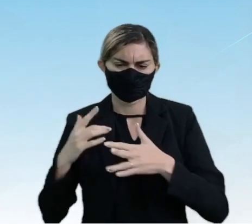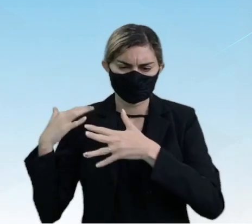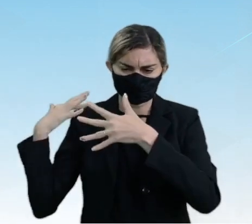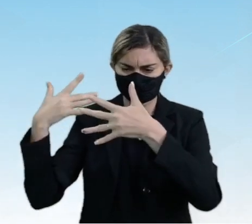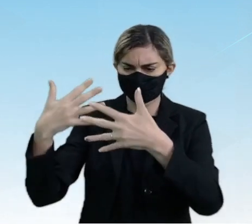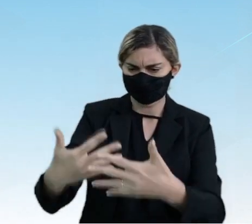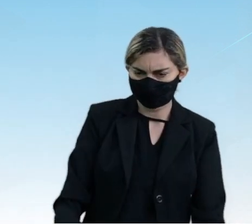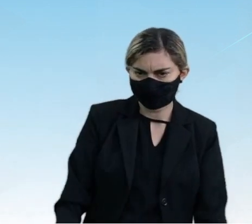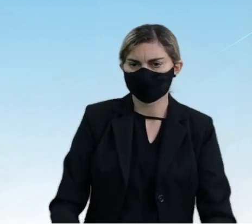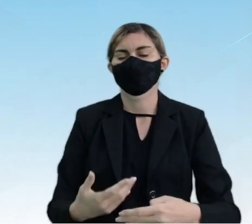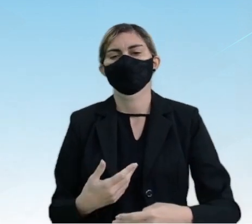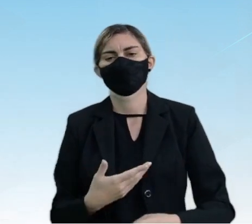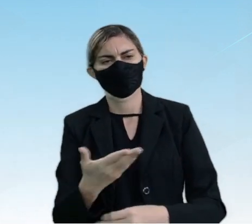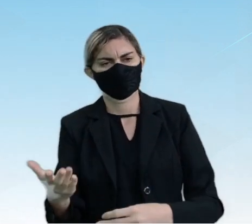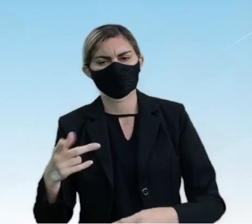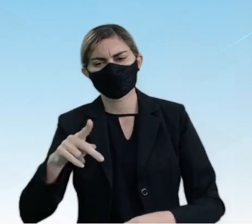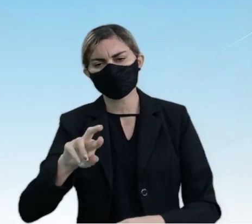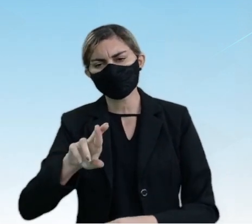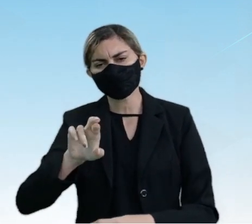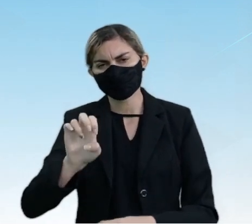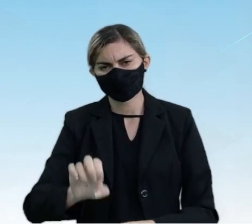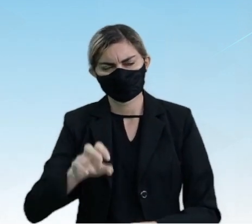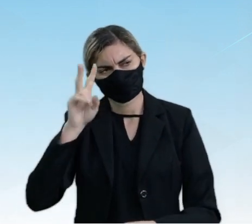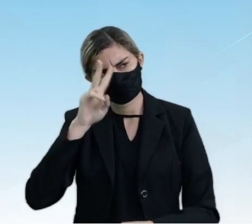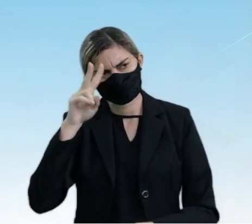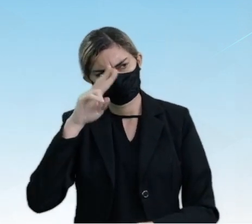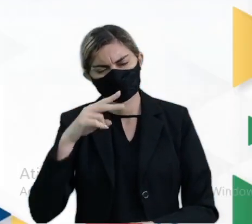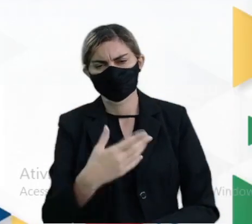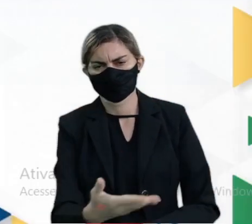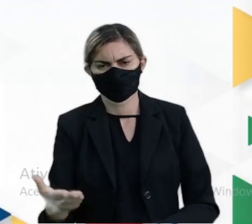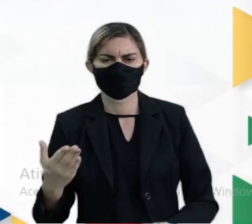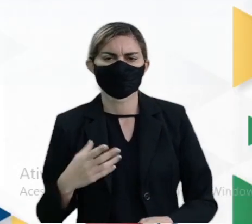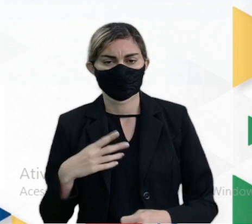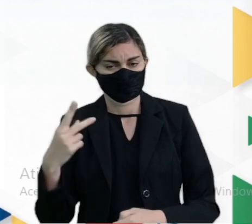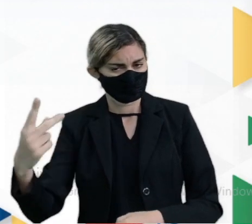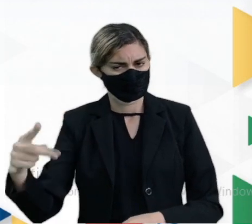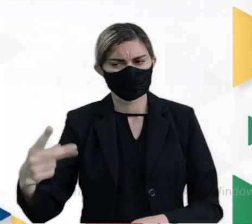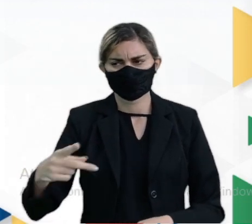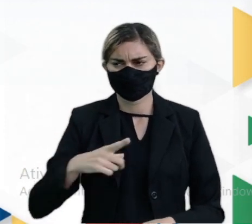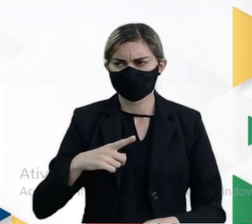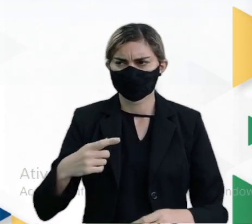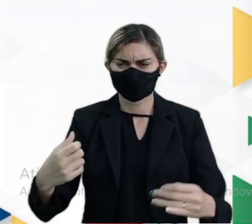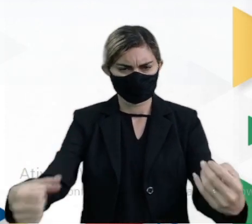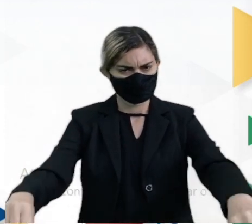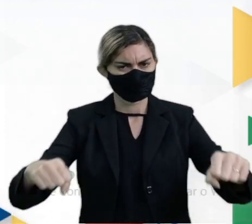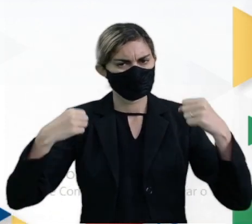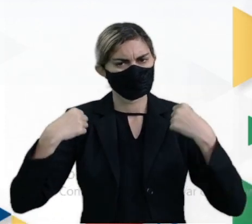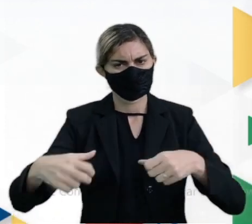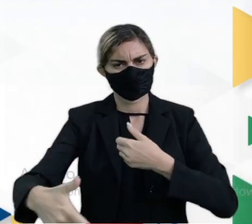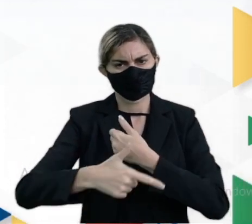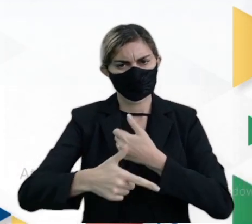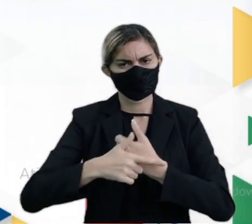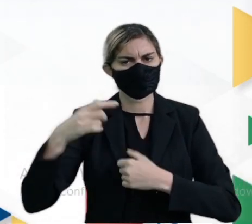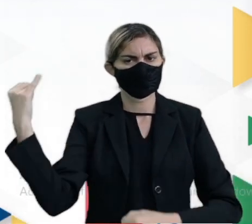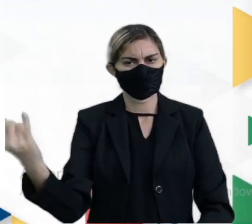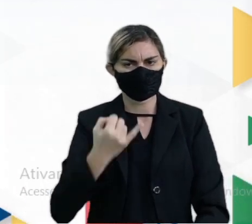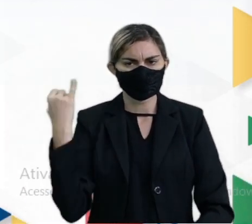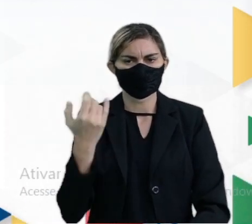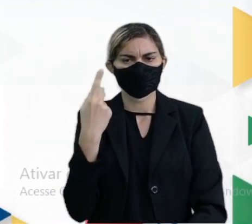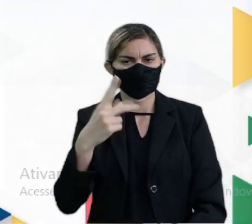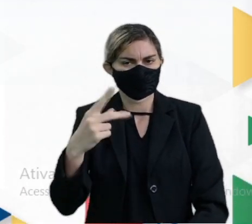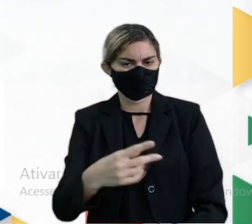contemporâneo. Então, na pré-história, como eu falei, ó, o homem pré-histórico, para ele, a atividade física ela tem um papel relevante simplesmente para a